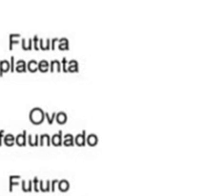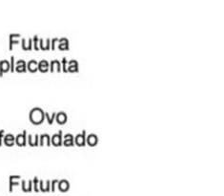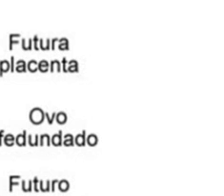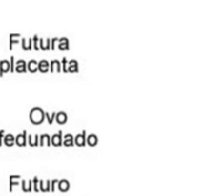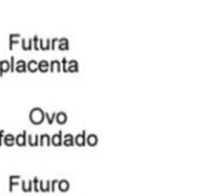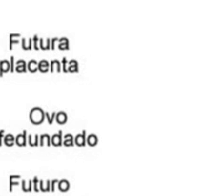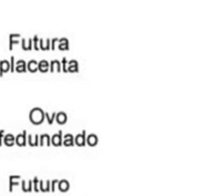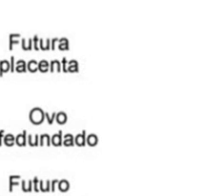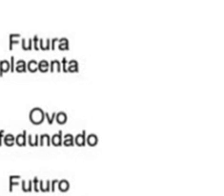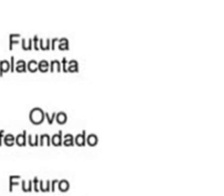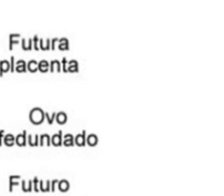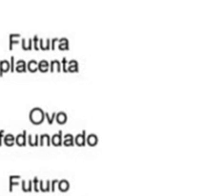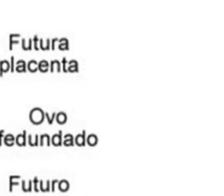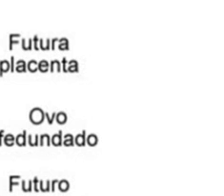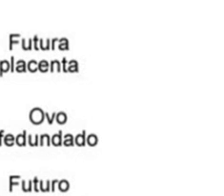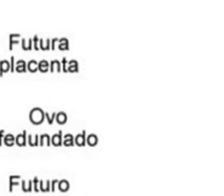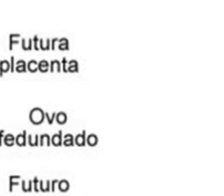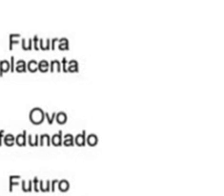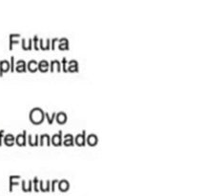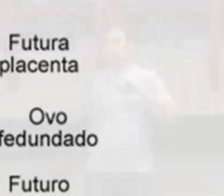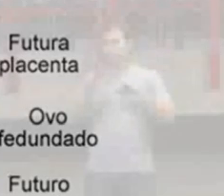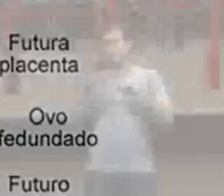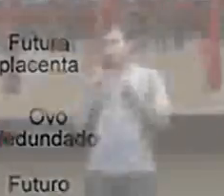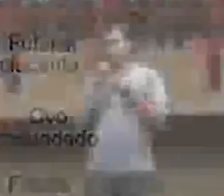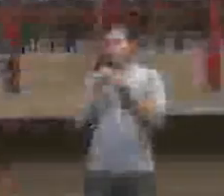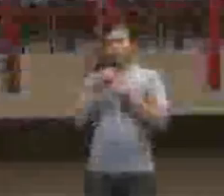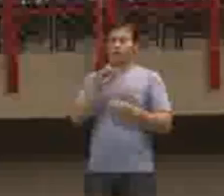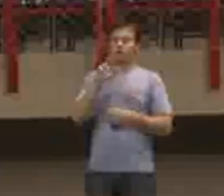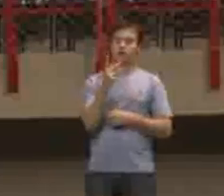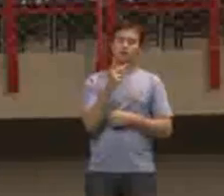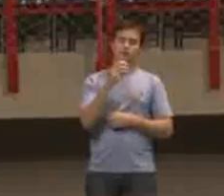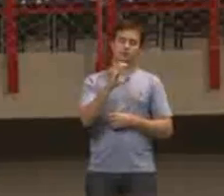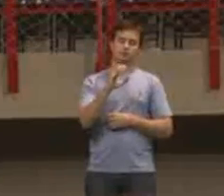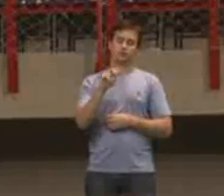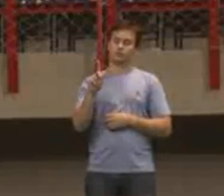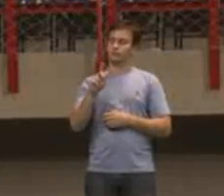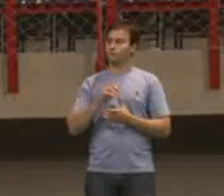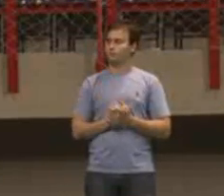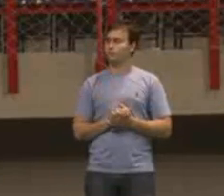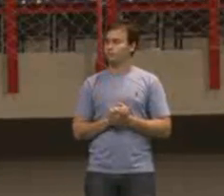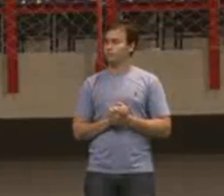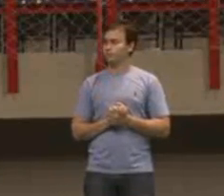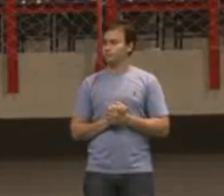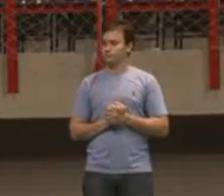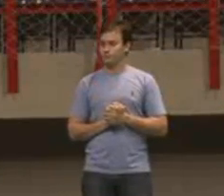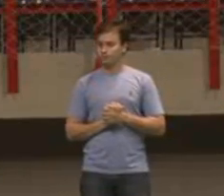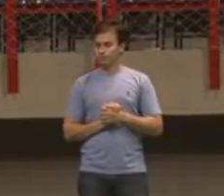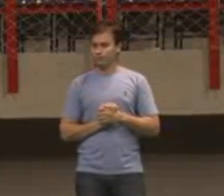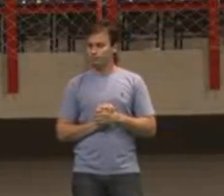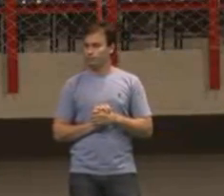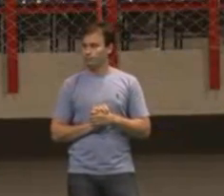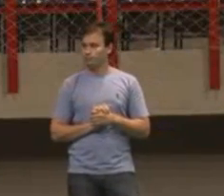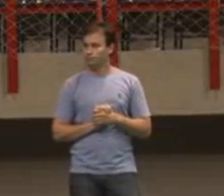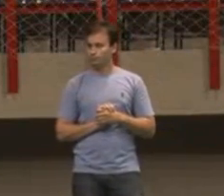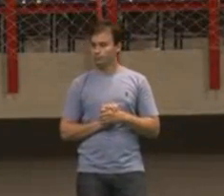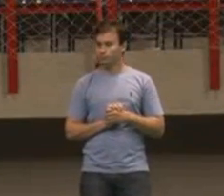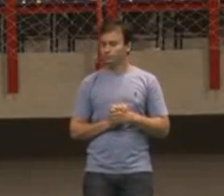gonadotrofina coriônica. O que é isso? HCG. Vamos ouvir? Vamos ouvir?